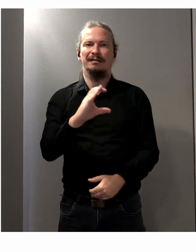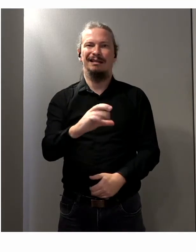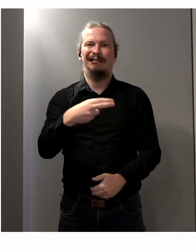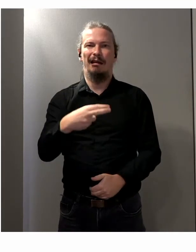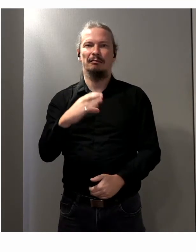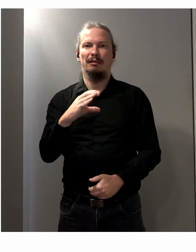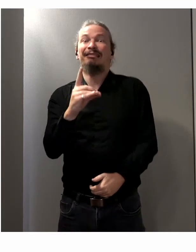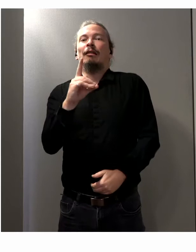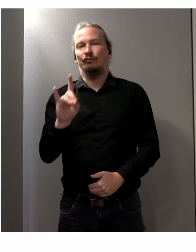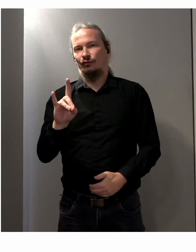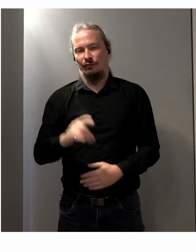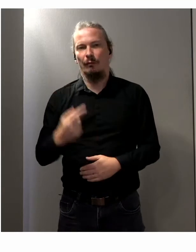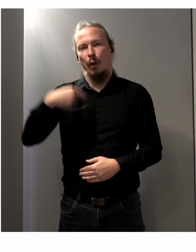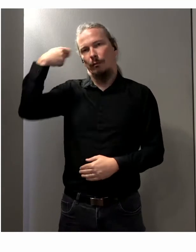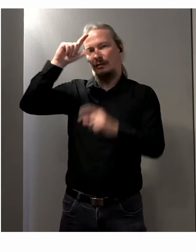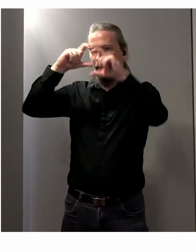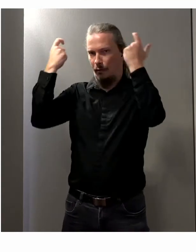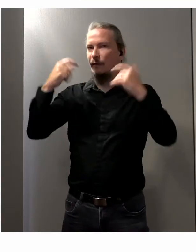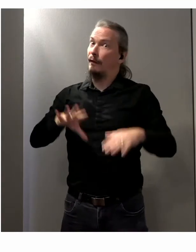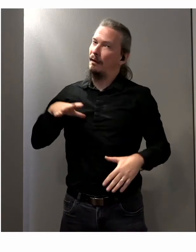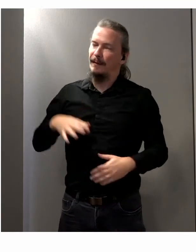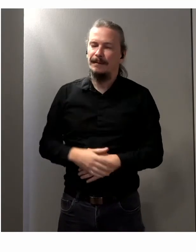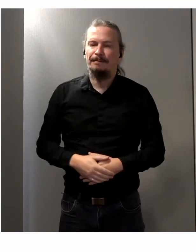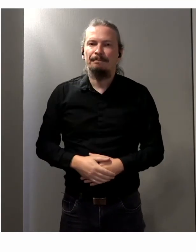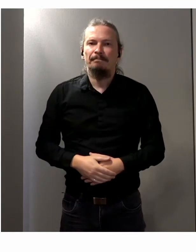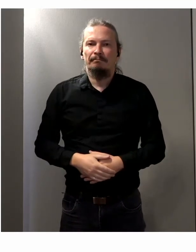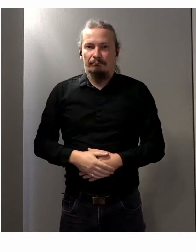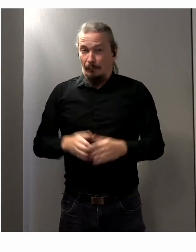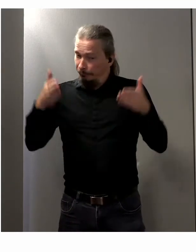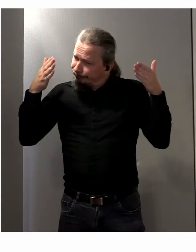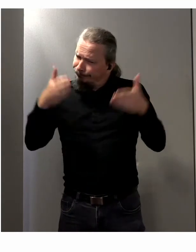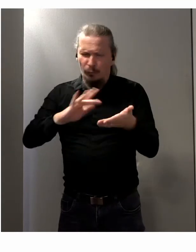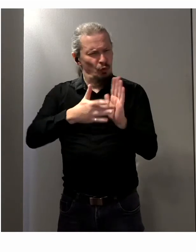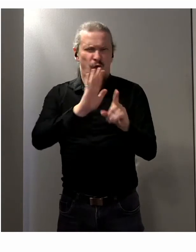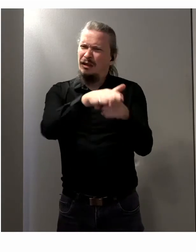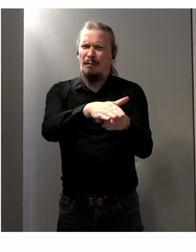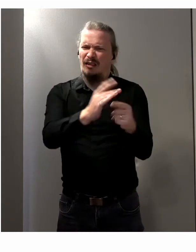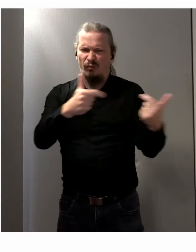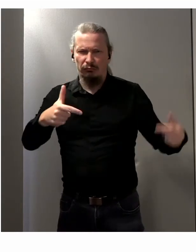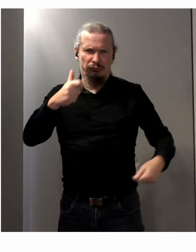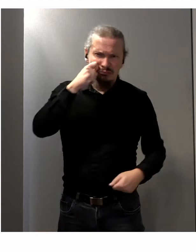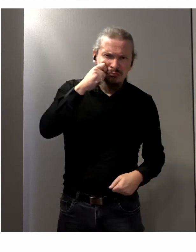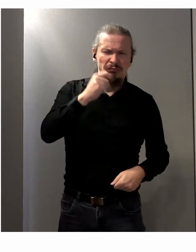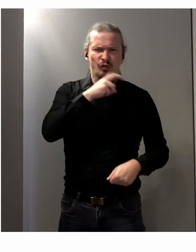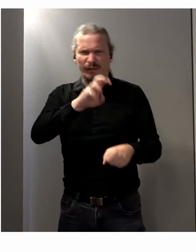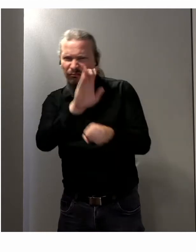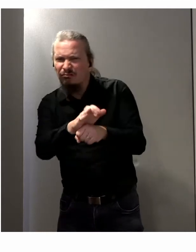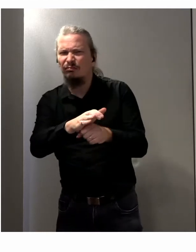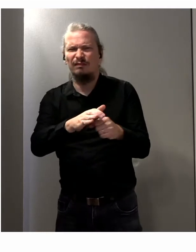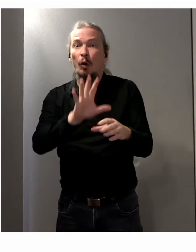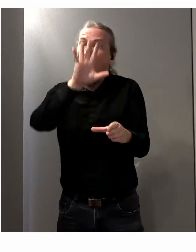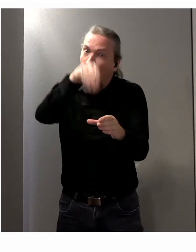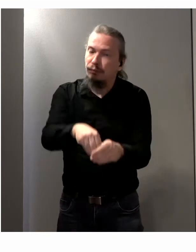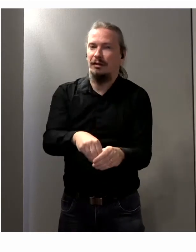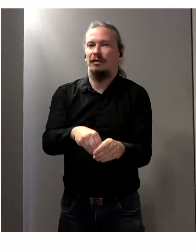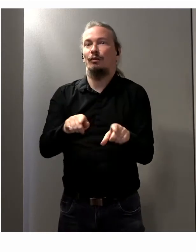CNCDH, que j'ai l'honneur de présider, s'intéresse donc à l'ensemble des discriminations, le racisme, l'antisémitisme, mais